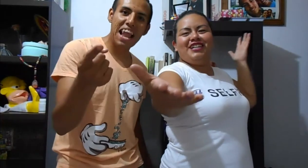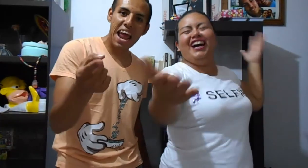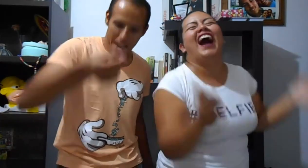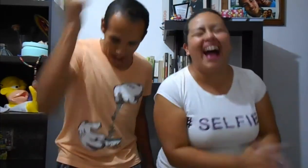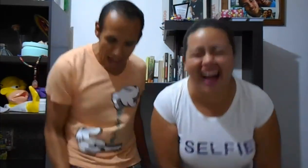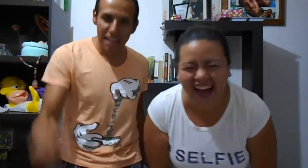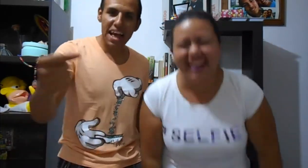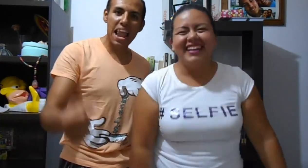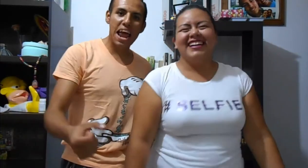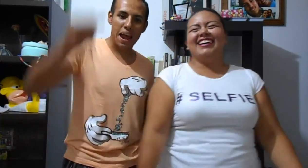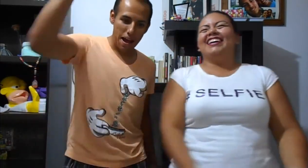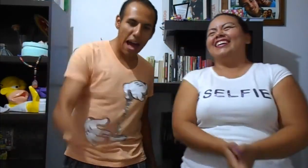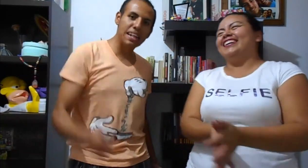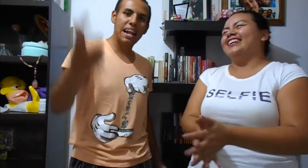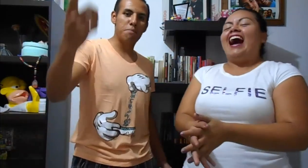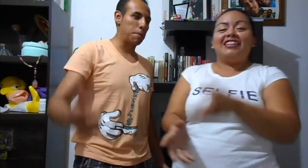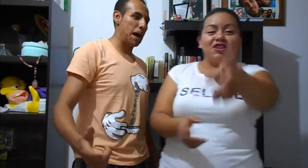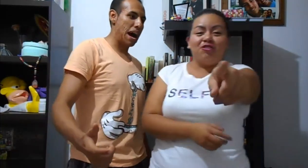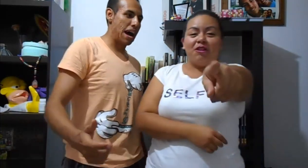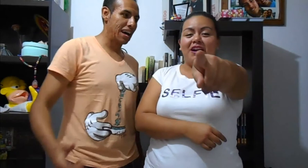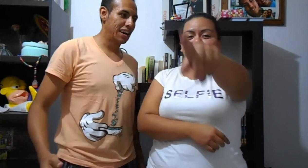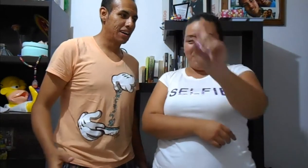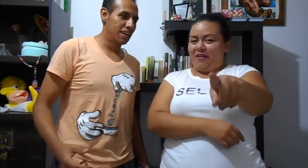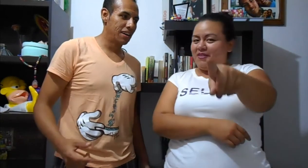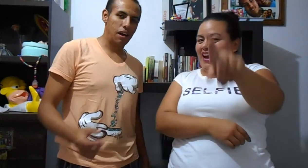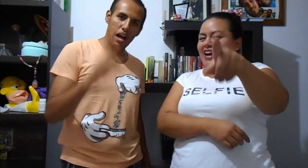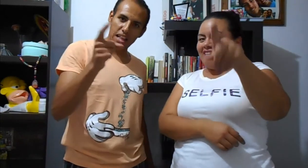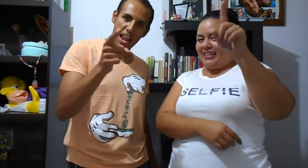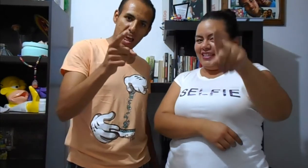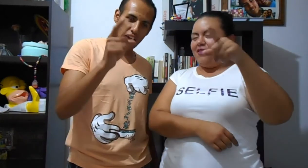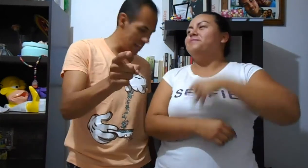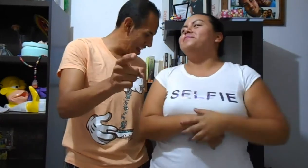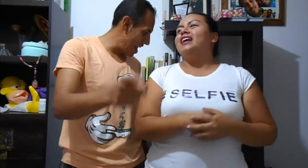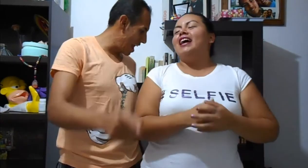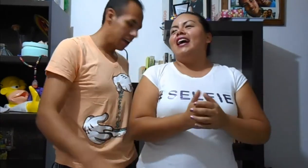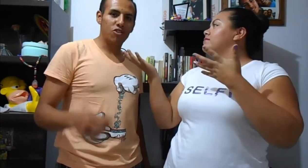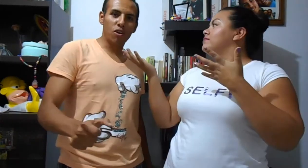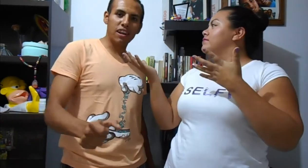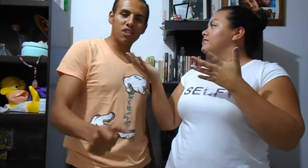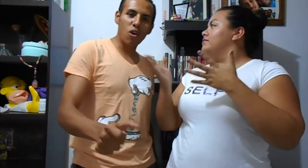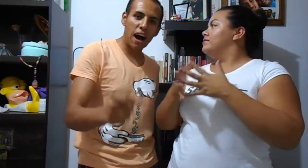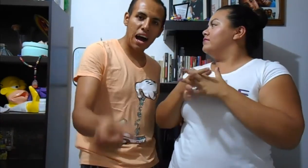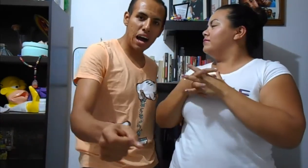Sari ¡Ándele! ¡Ándele! Pink. ¡Ándele, Hazlo con tu papá! hermano, por favor. Hagan el ¡Ándele! reto. ¡Ándele! Yo reto